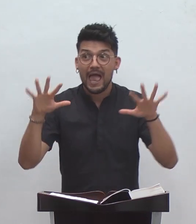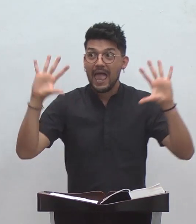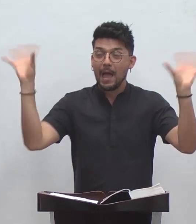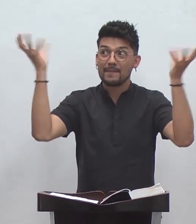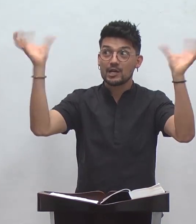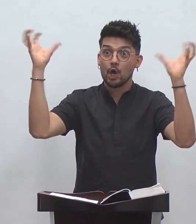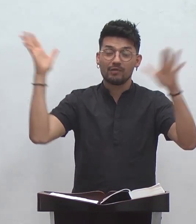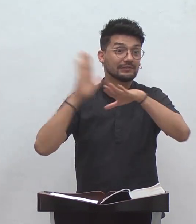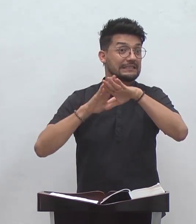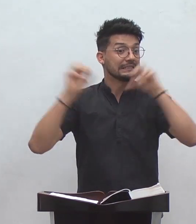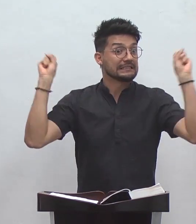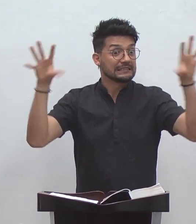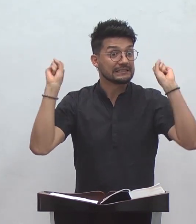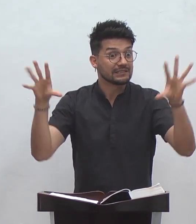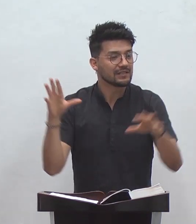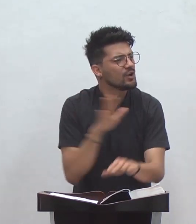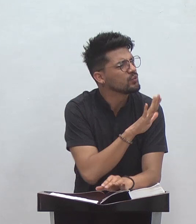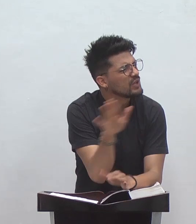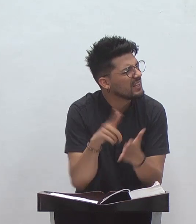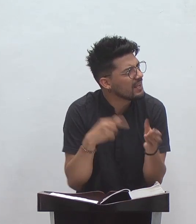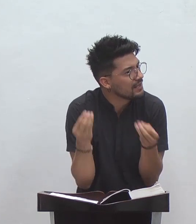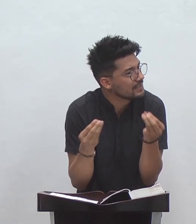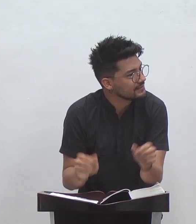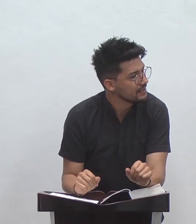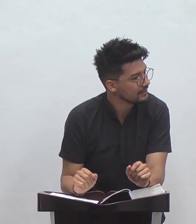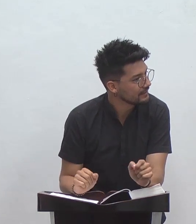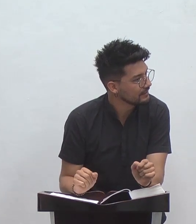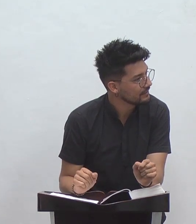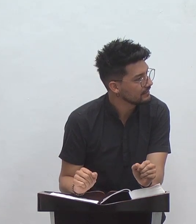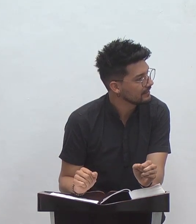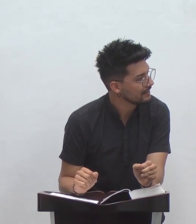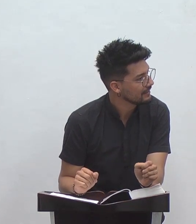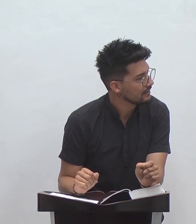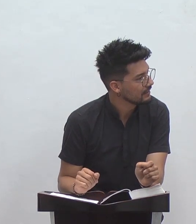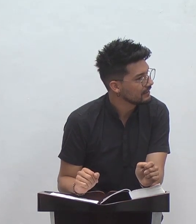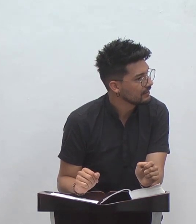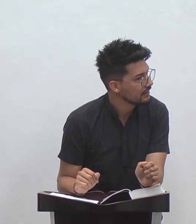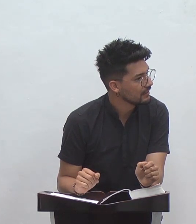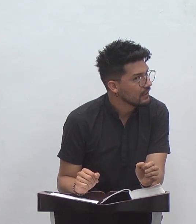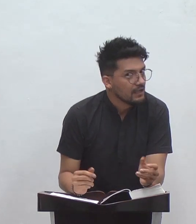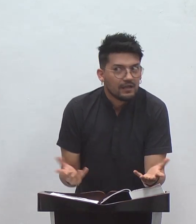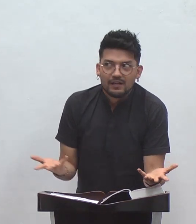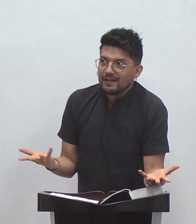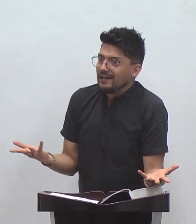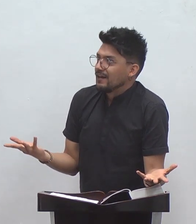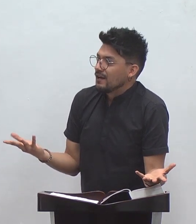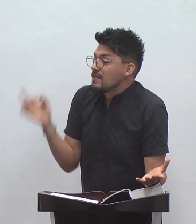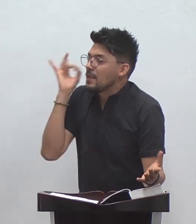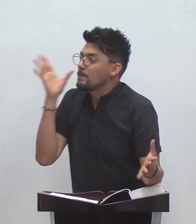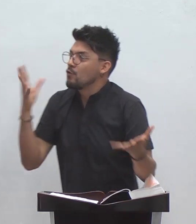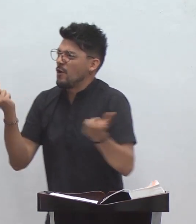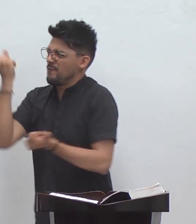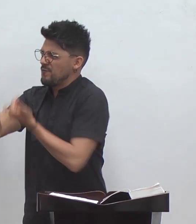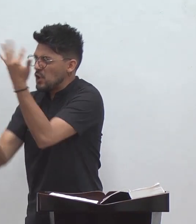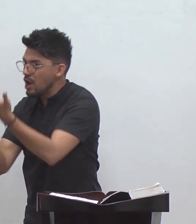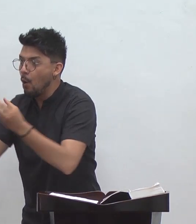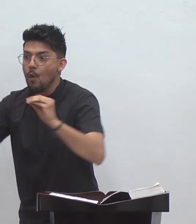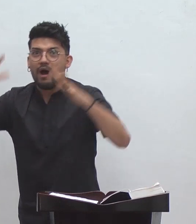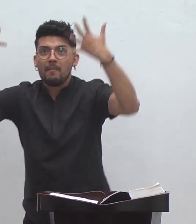Cuando hay un simulacro, se encienden alarmas de alerta, ¿verdad? ¿Qué hace usted ante el llamado de esa alarma? De